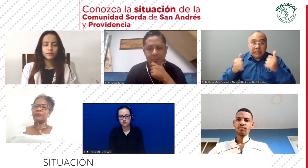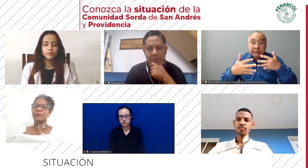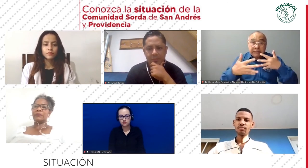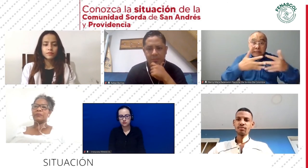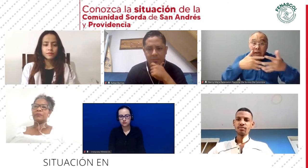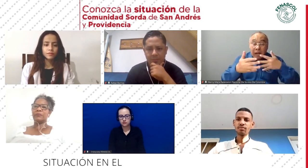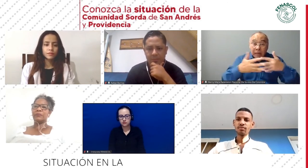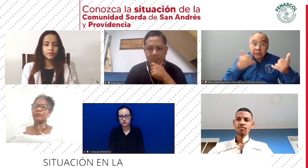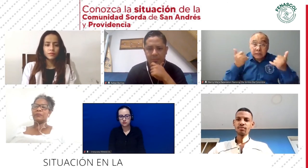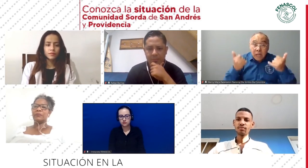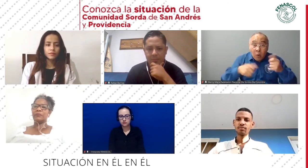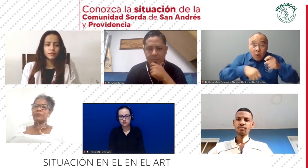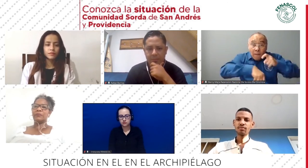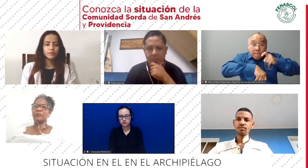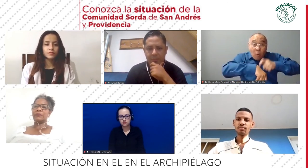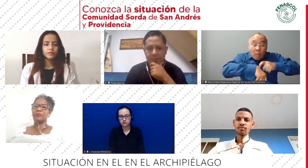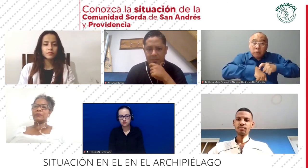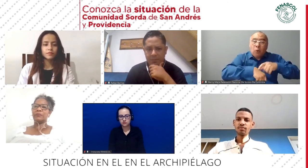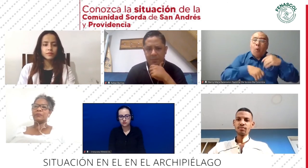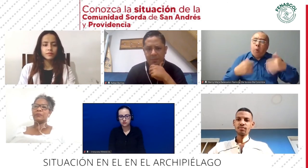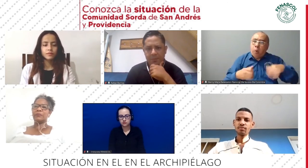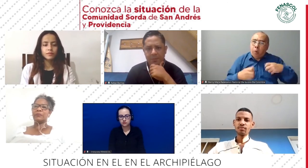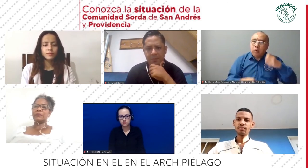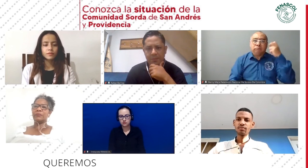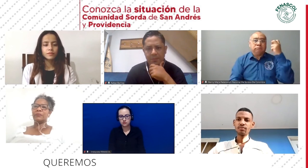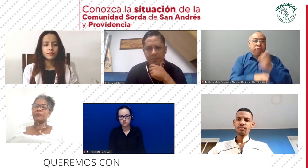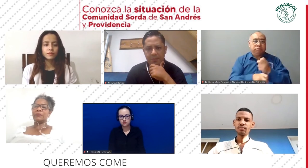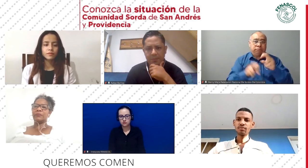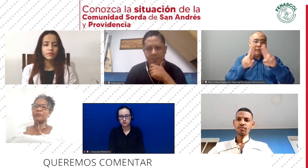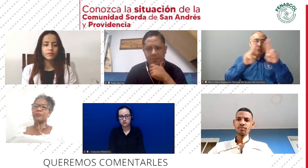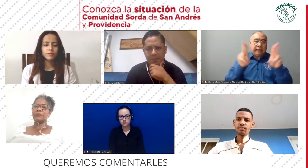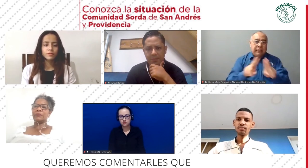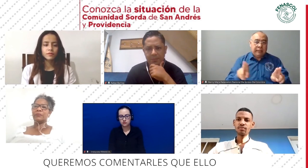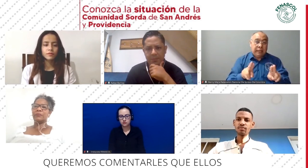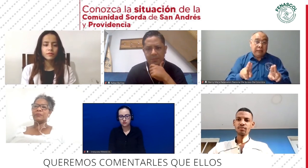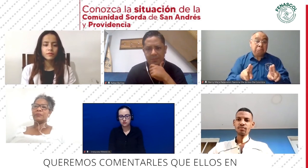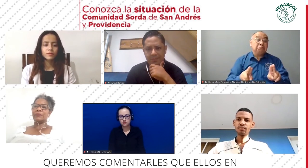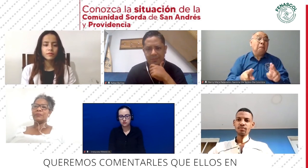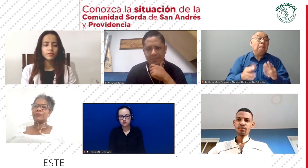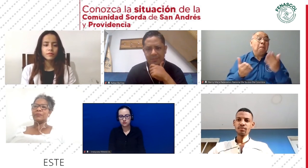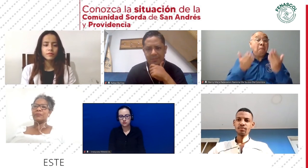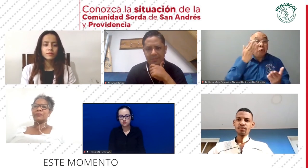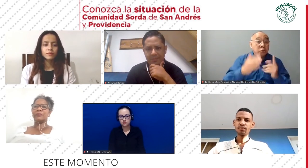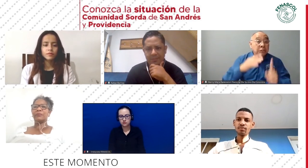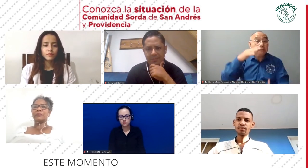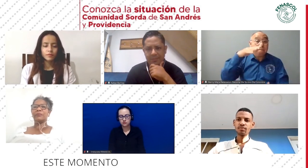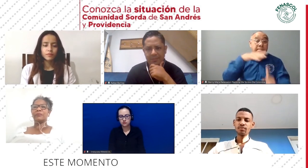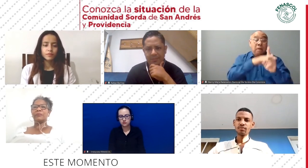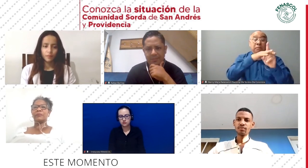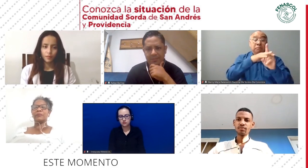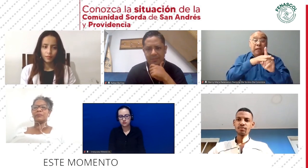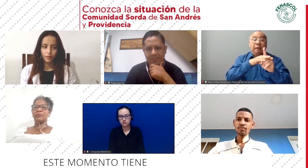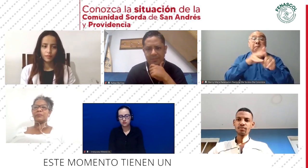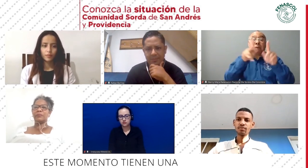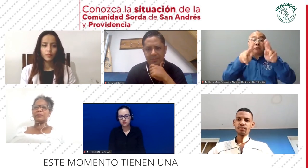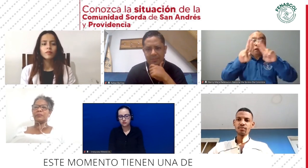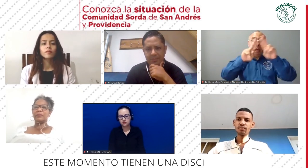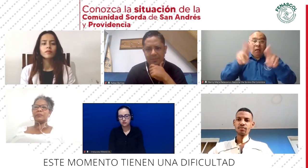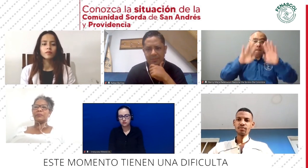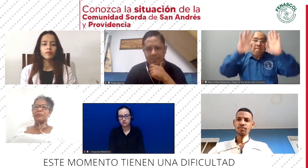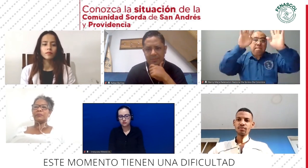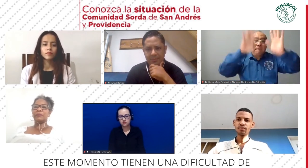en el archipiélago queremos comentarles que ellos en este momento tienen una